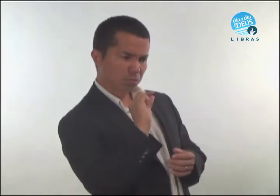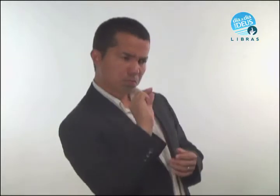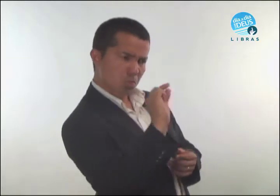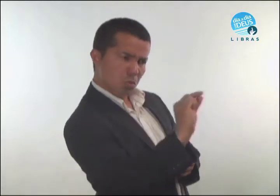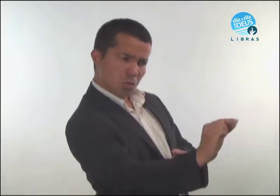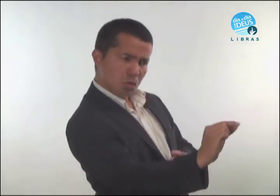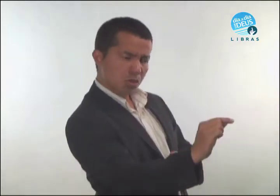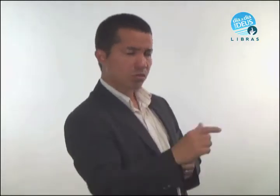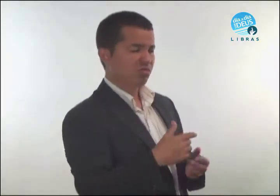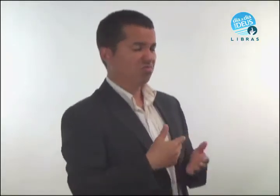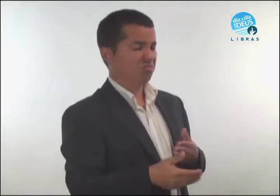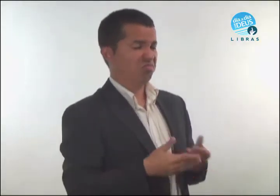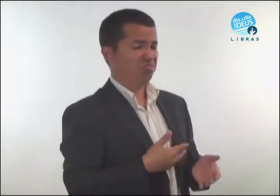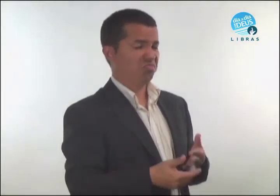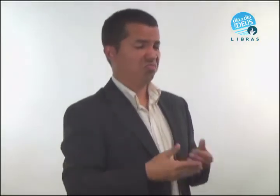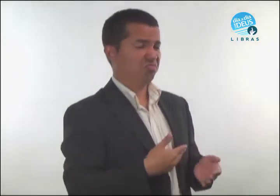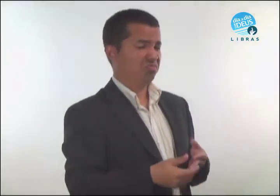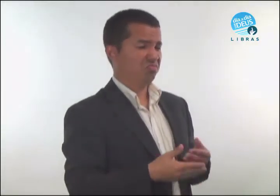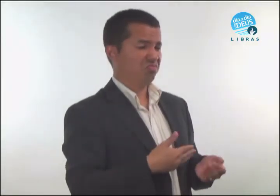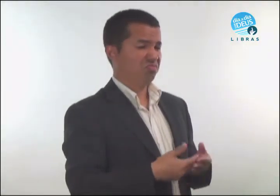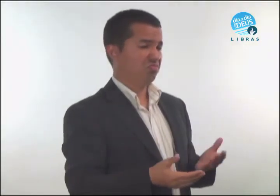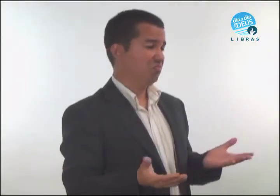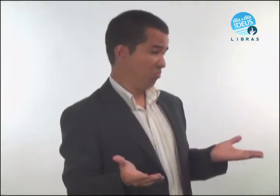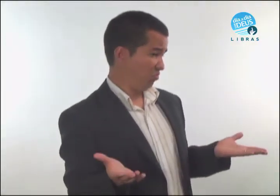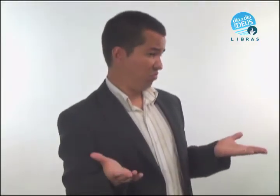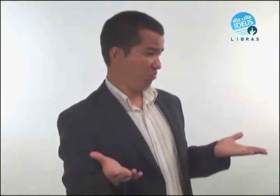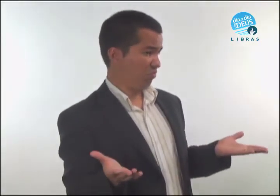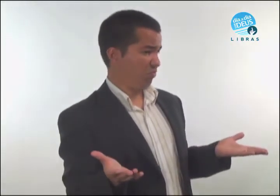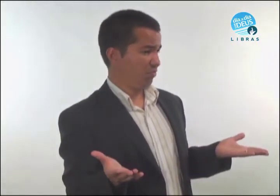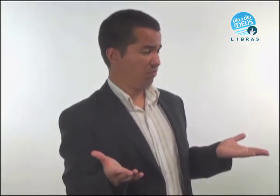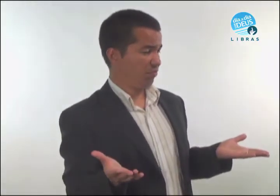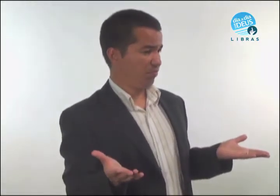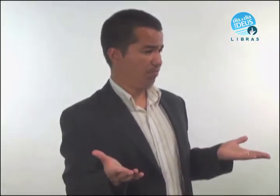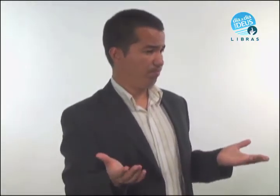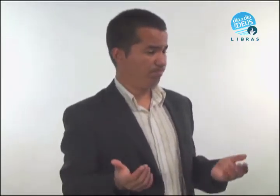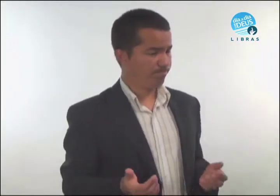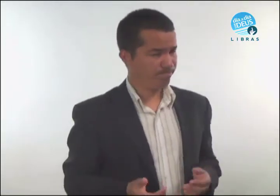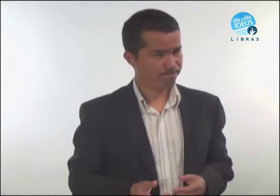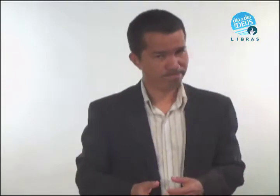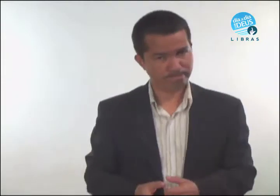um pouco, não vai fazer diferença nenhuma.